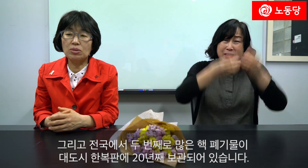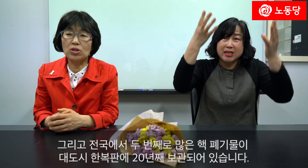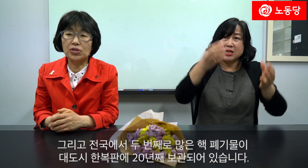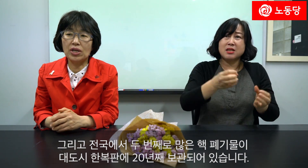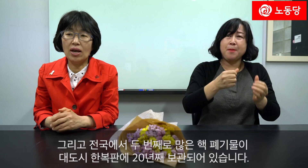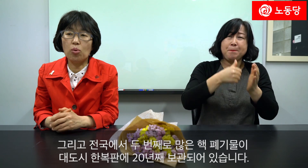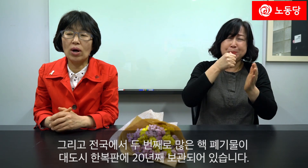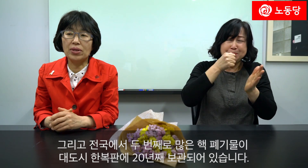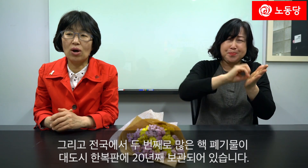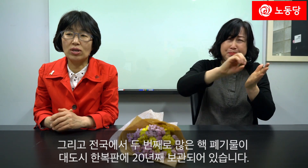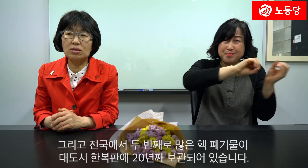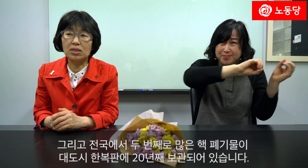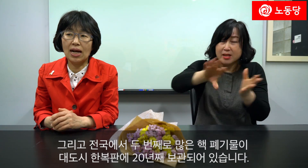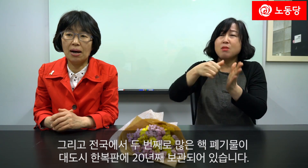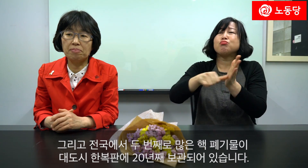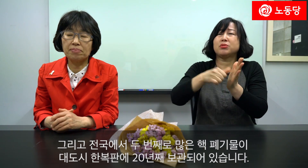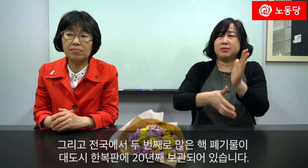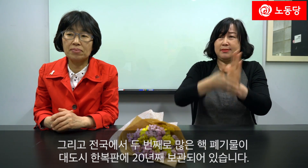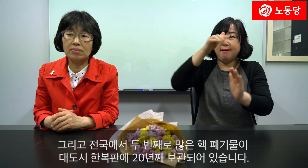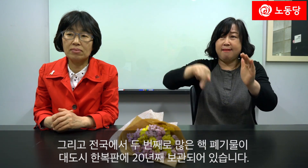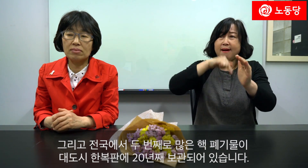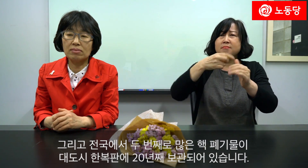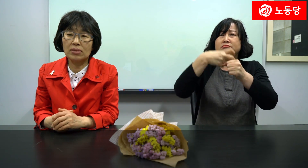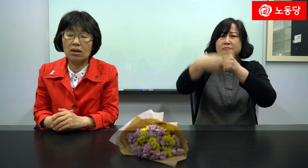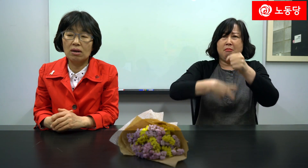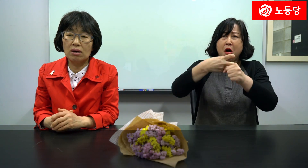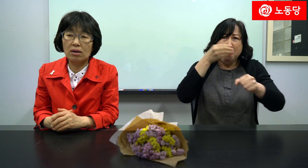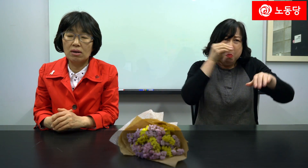한복판에 20년째 보관되어 있습니다.